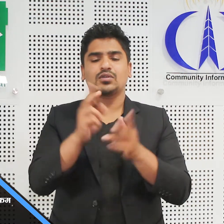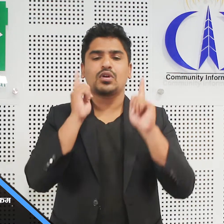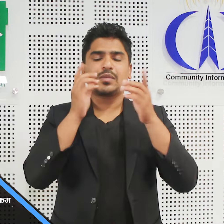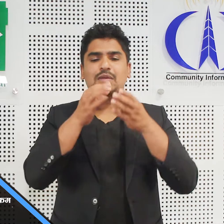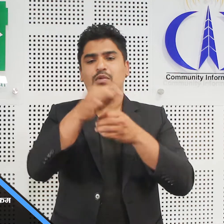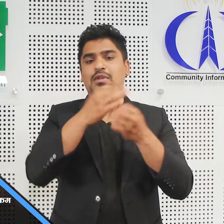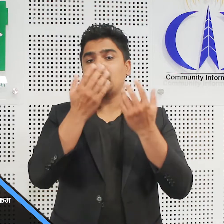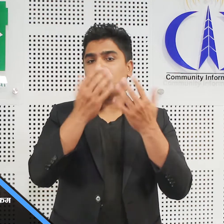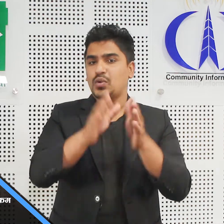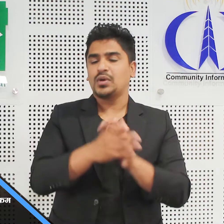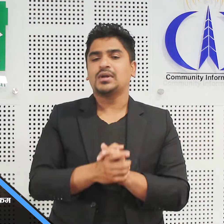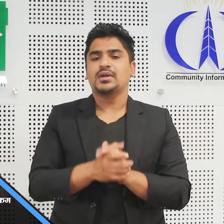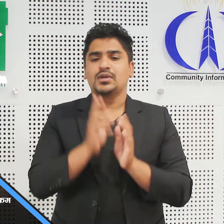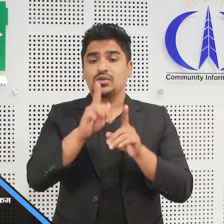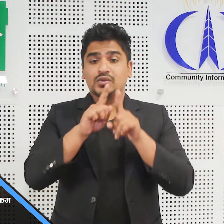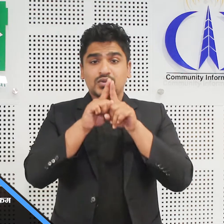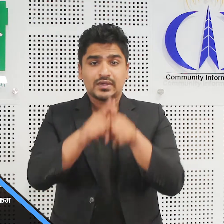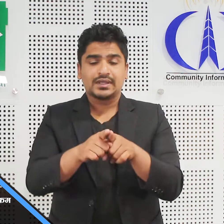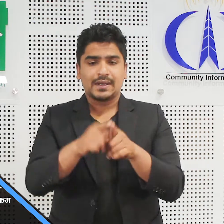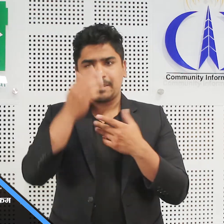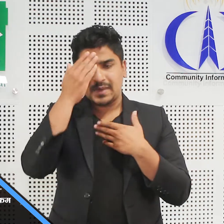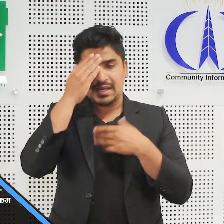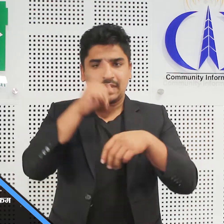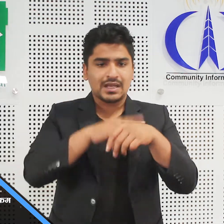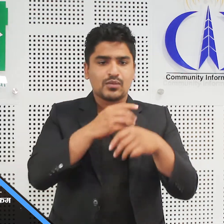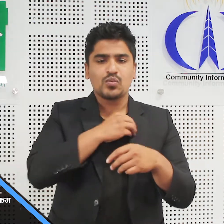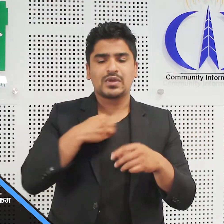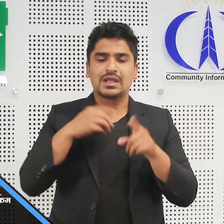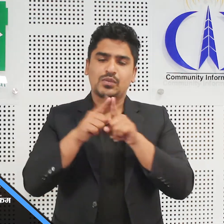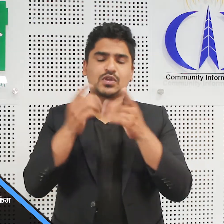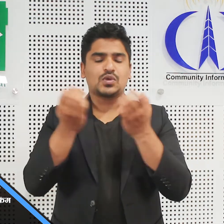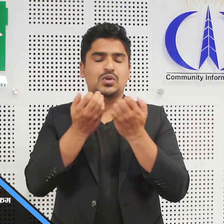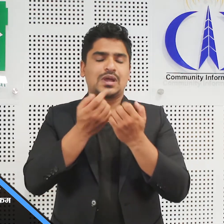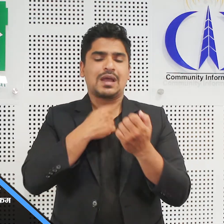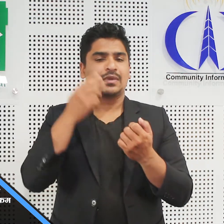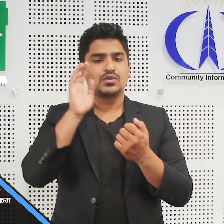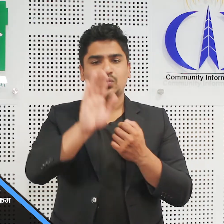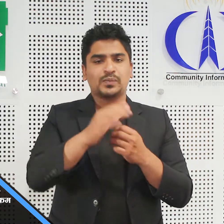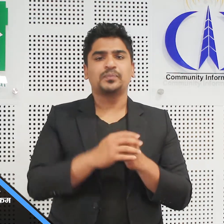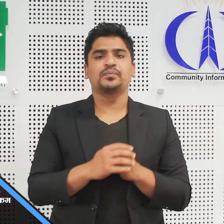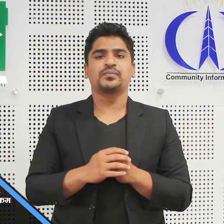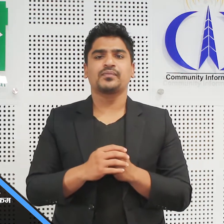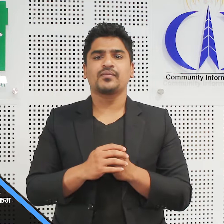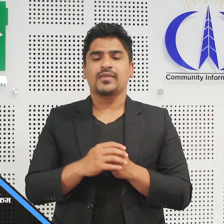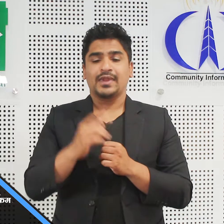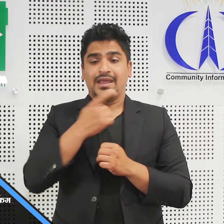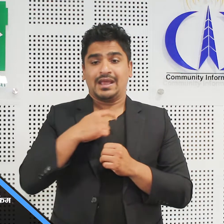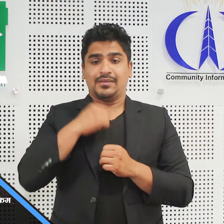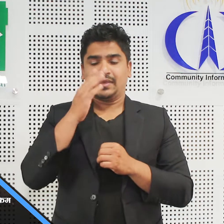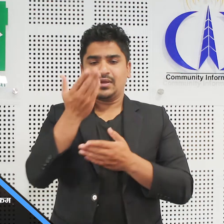कति त खानपिनकै समस्या पनि थियो त्यो राहत नगरपालिकाले व्यवस्थापन गर्यो र सँगसँगै उहाँहरू